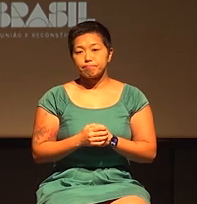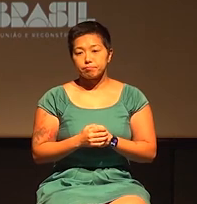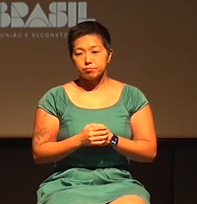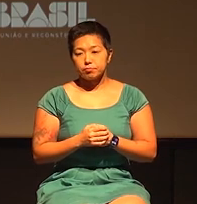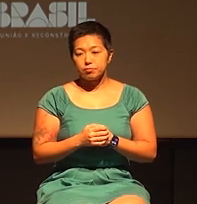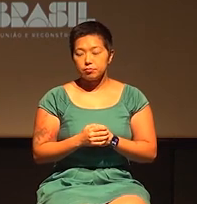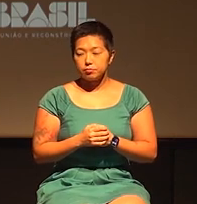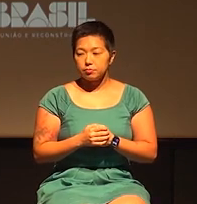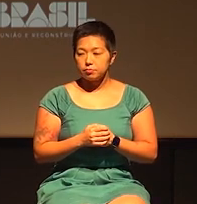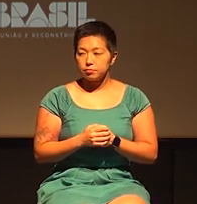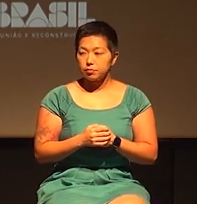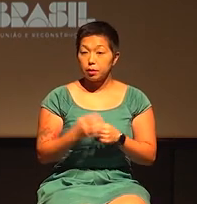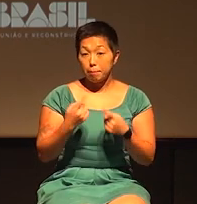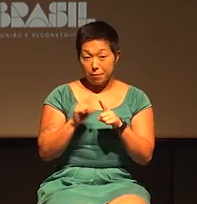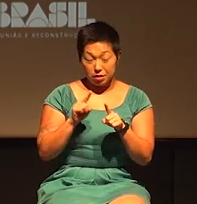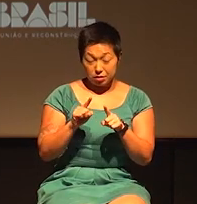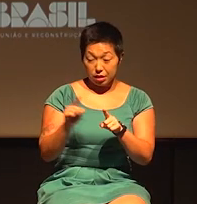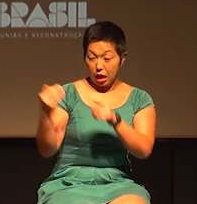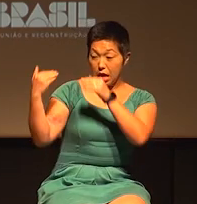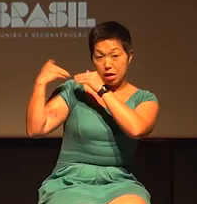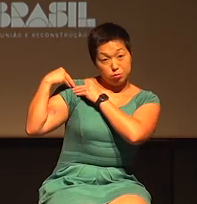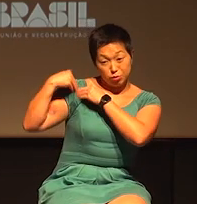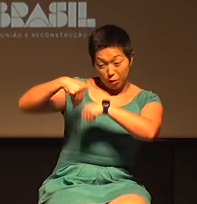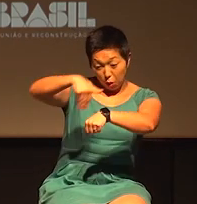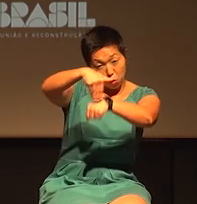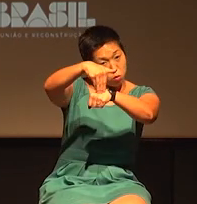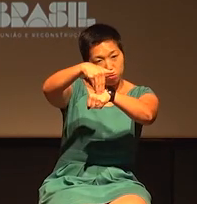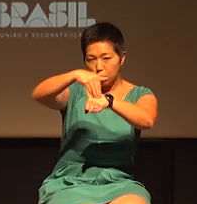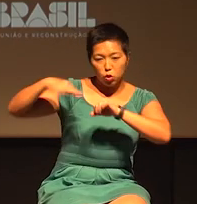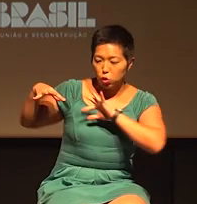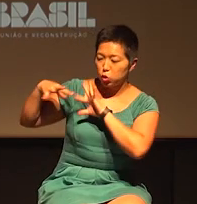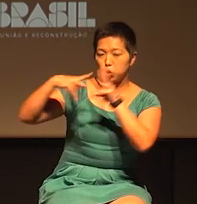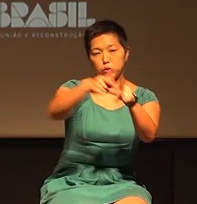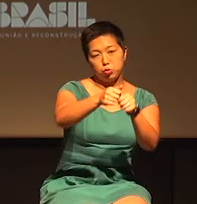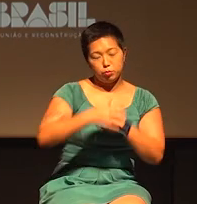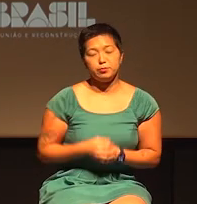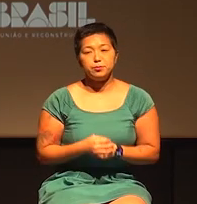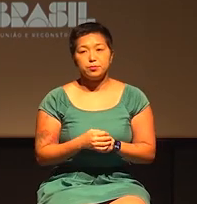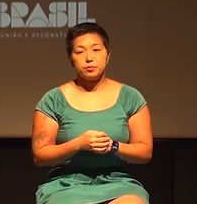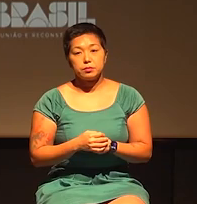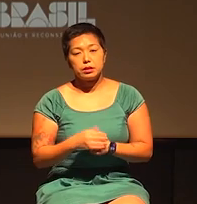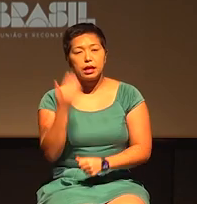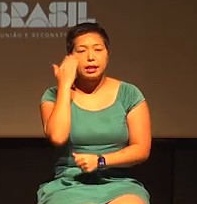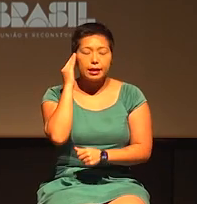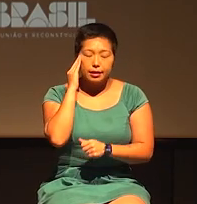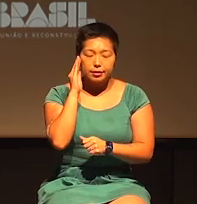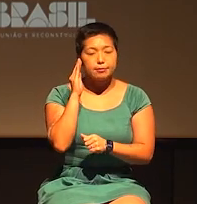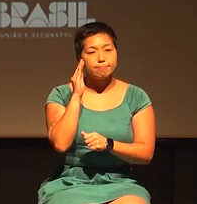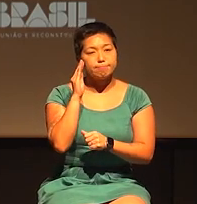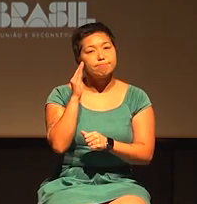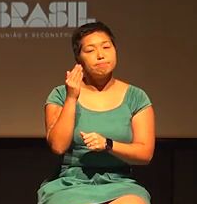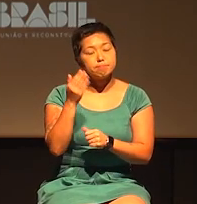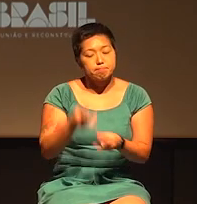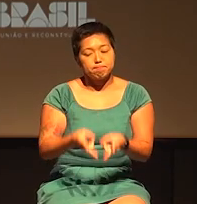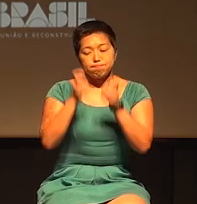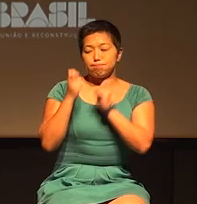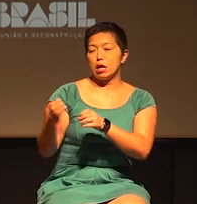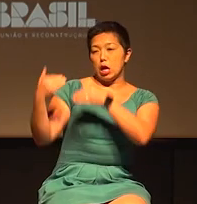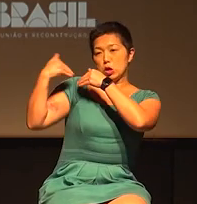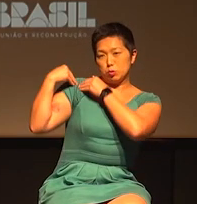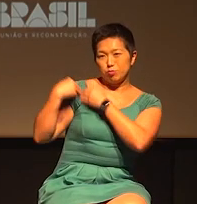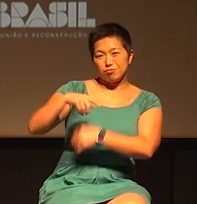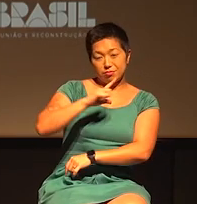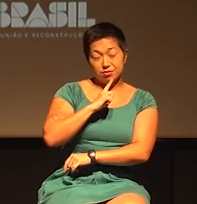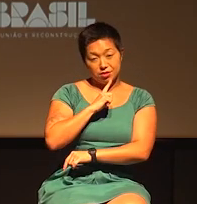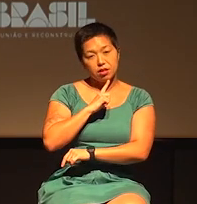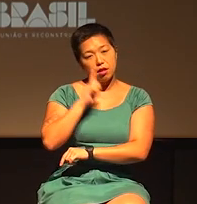uma a culpa é de todo mundo então você entender se tornar isso para si é o mais eu acho que